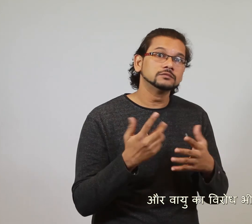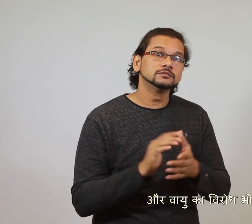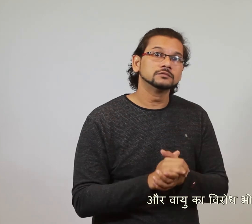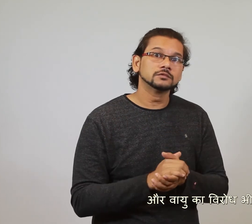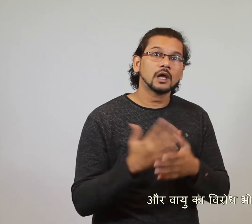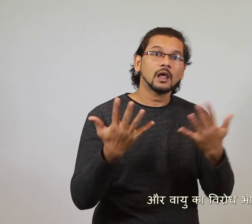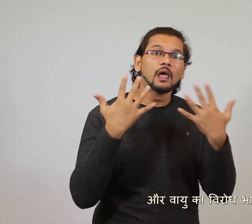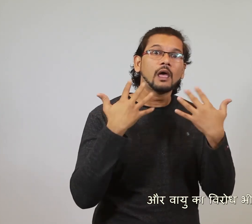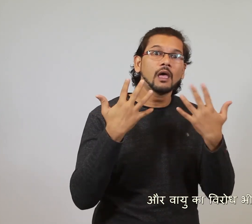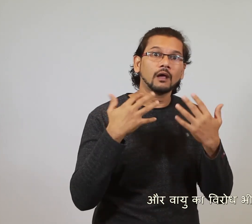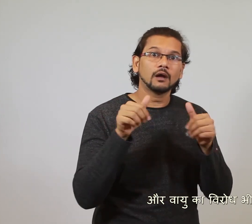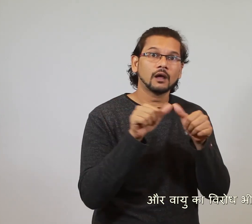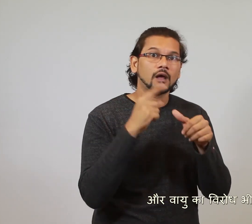और वायू का विरोध भी